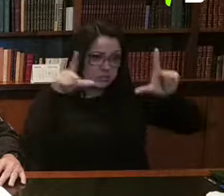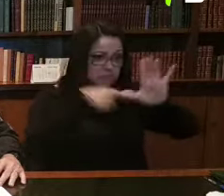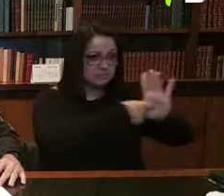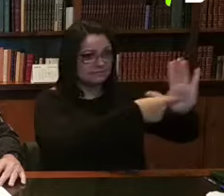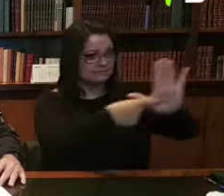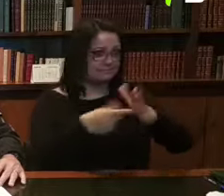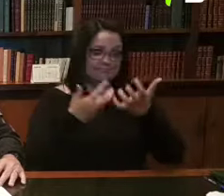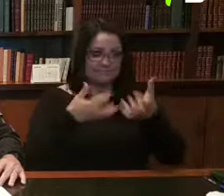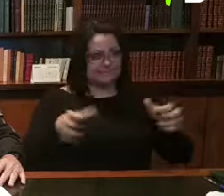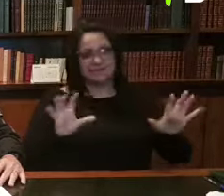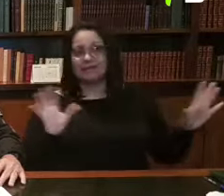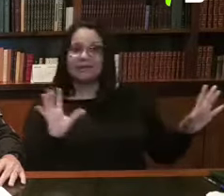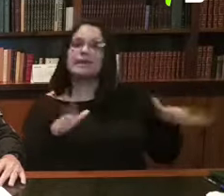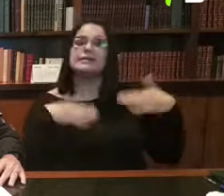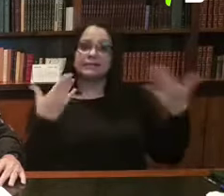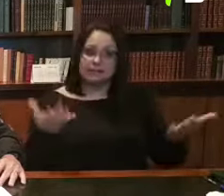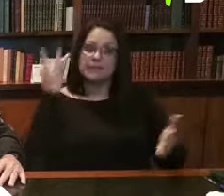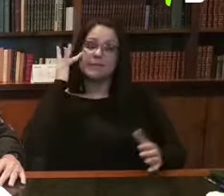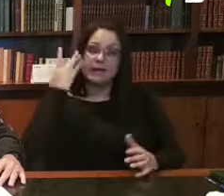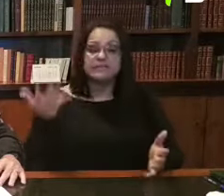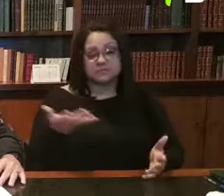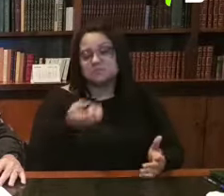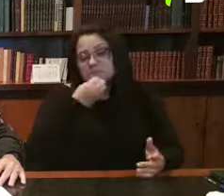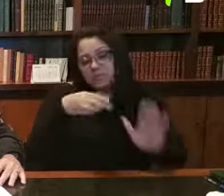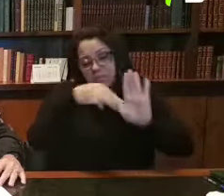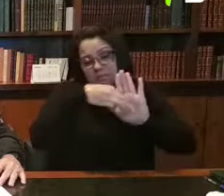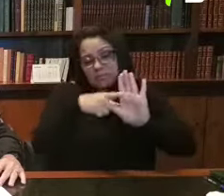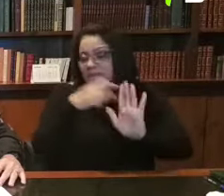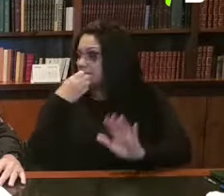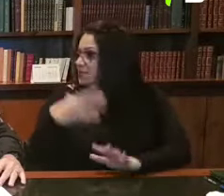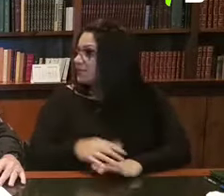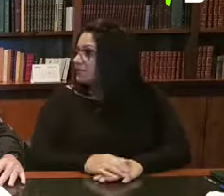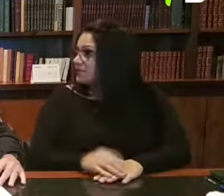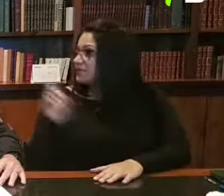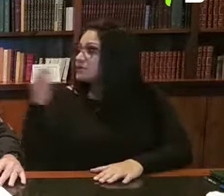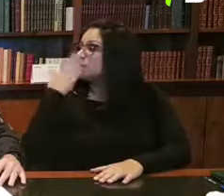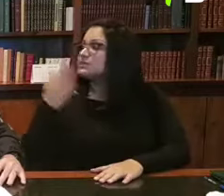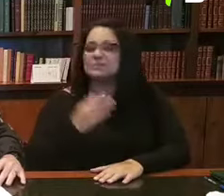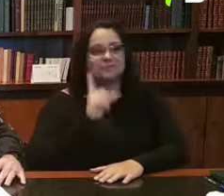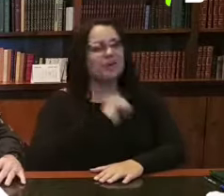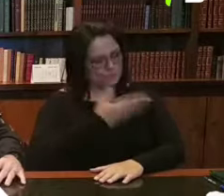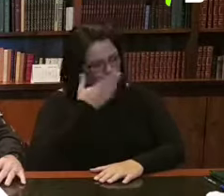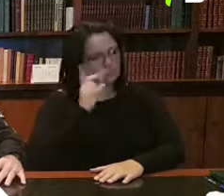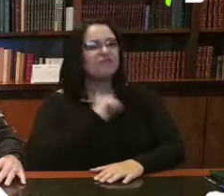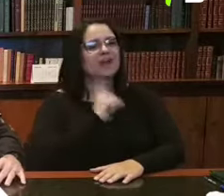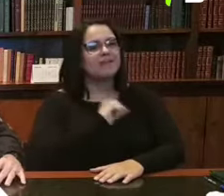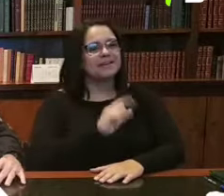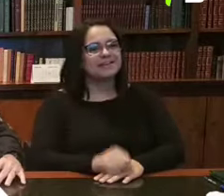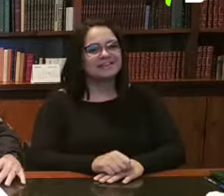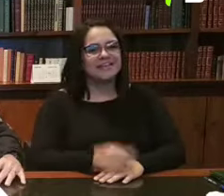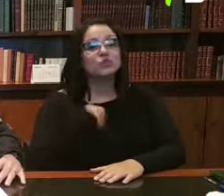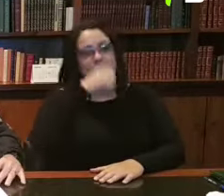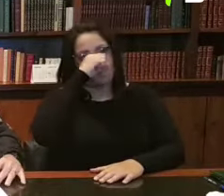a imagem do seu time então acho que isso aí bem vindo na porta um cara que tava na mesa eu sou flamengo tá tá